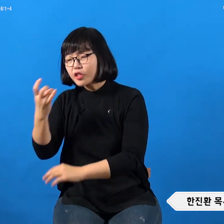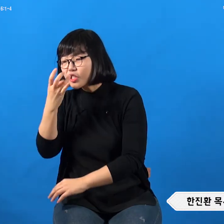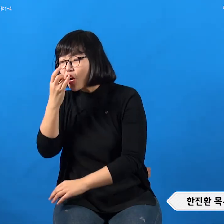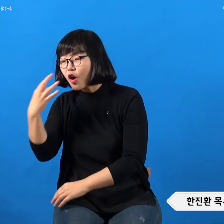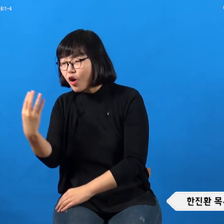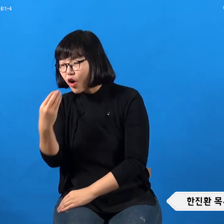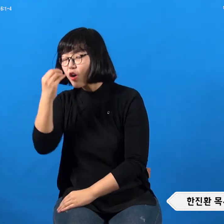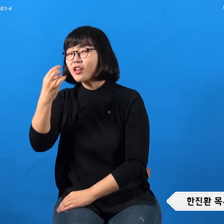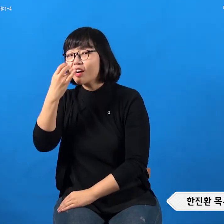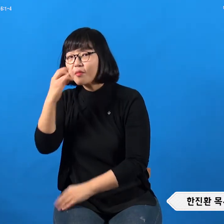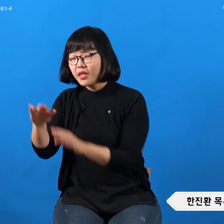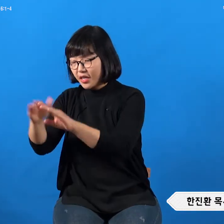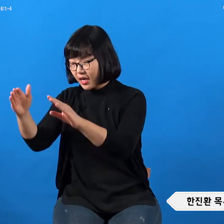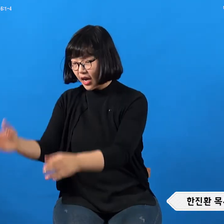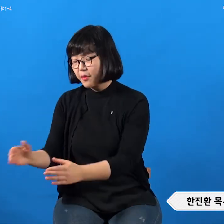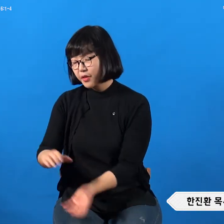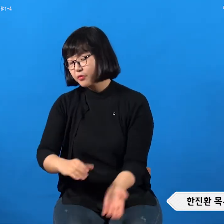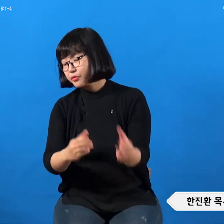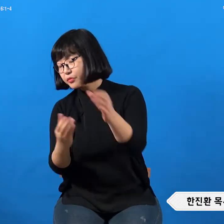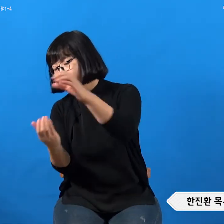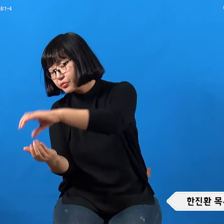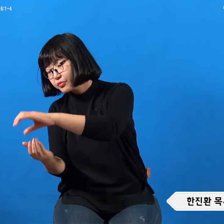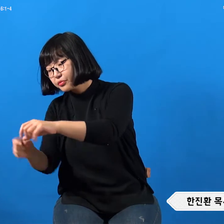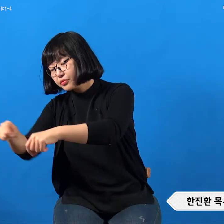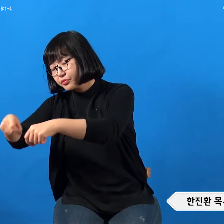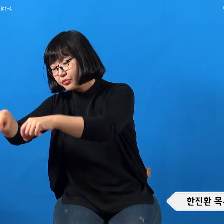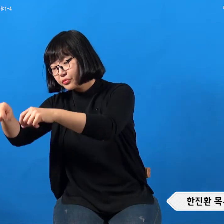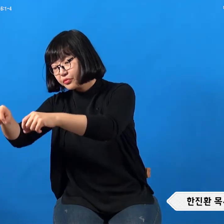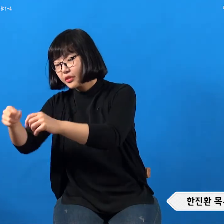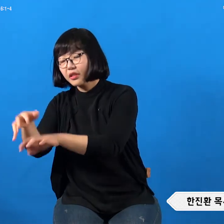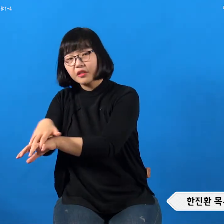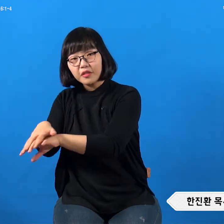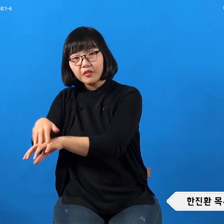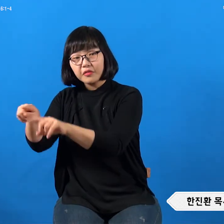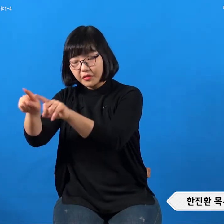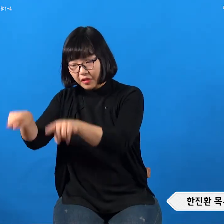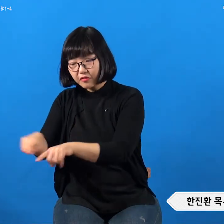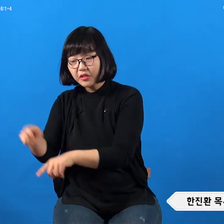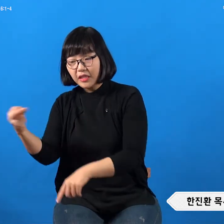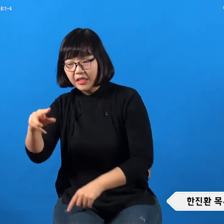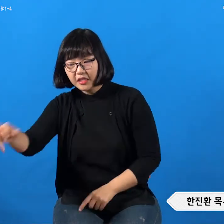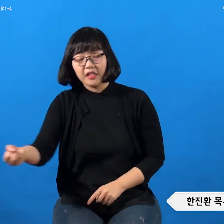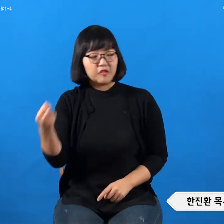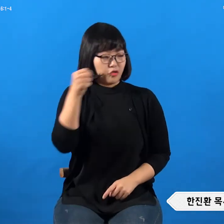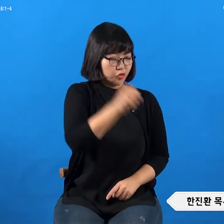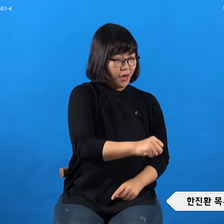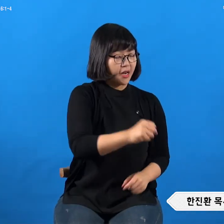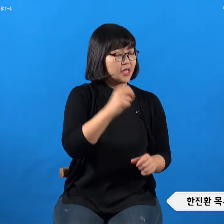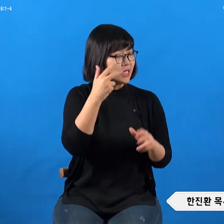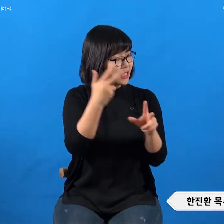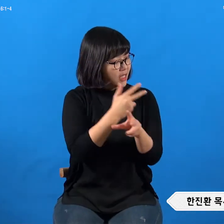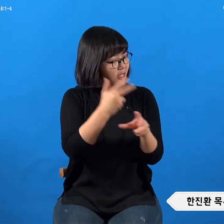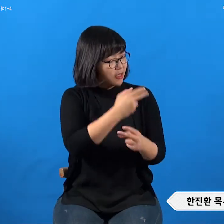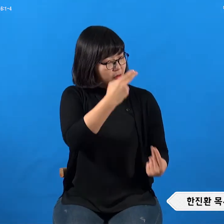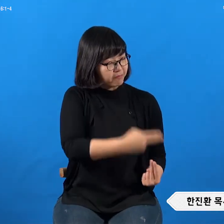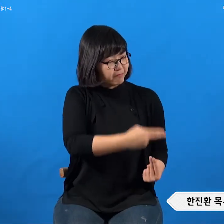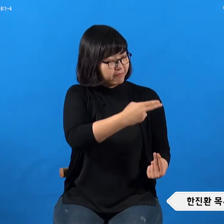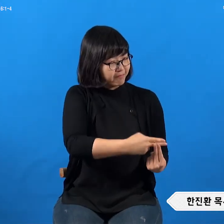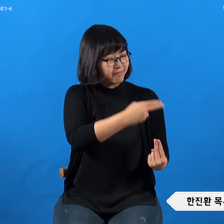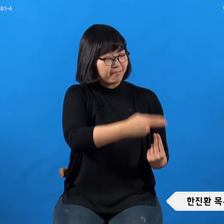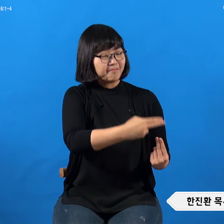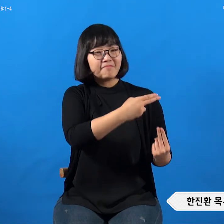성미함에 다 쏟아 붓습니다. 그리고 빈 자루를 가지고 와서 또 한 주간 동안 모으고 그렇게